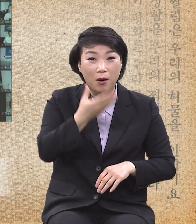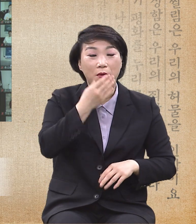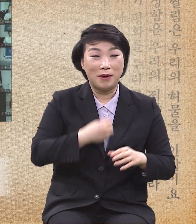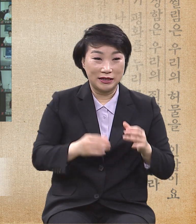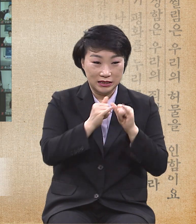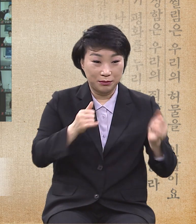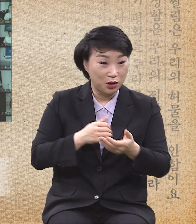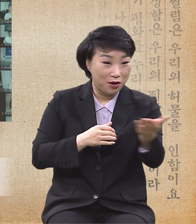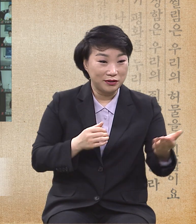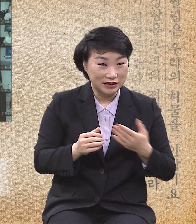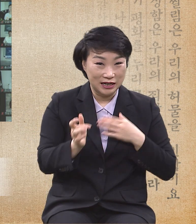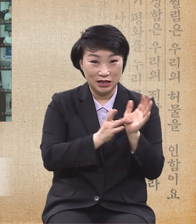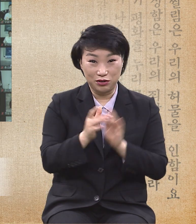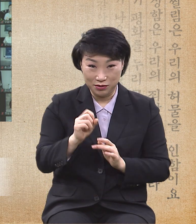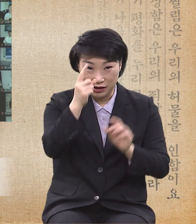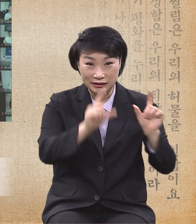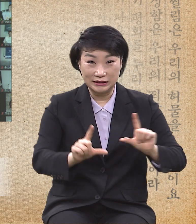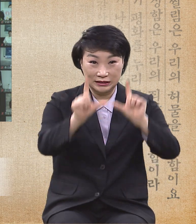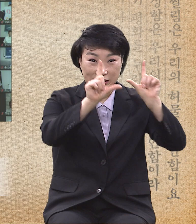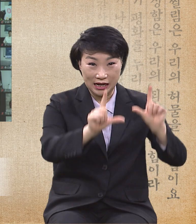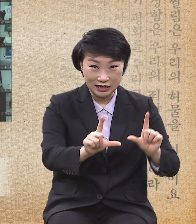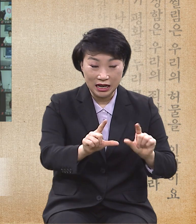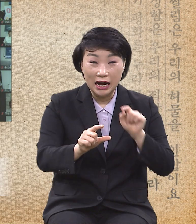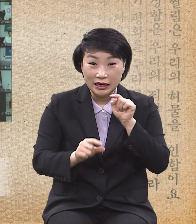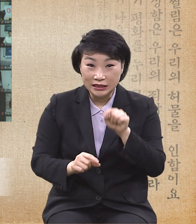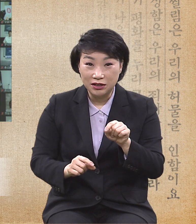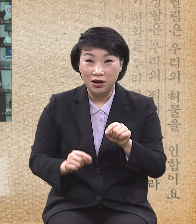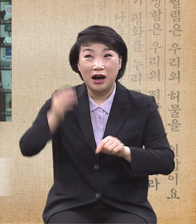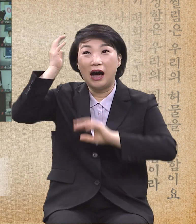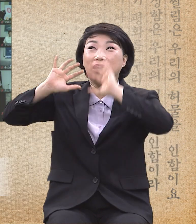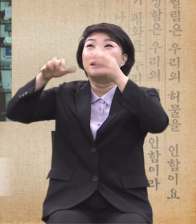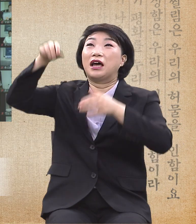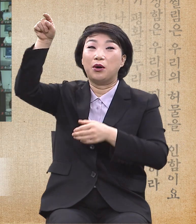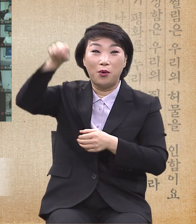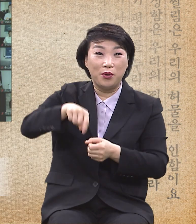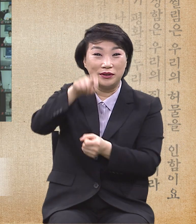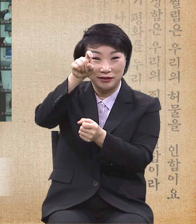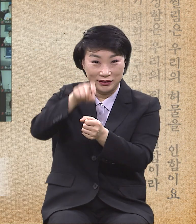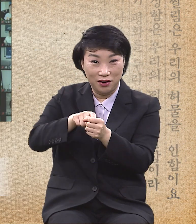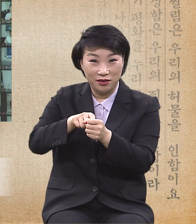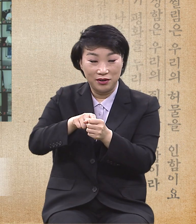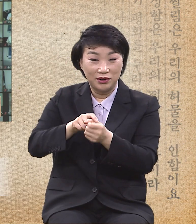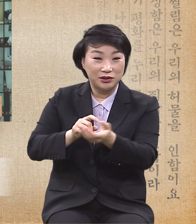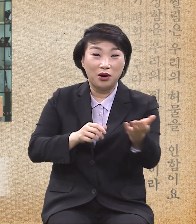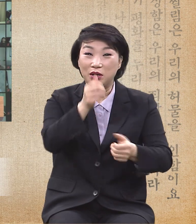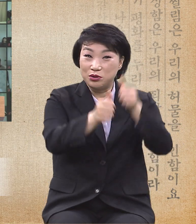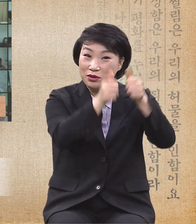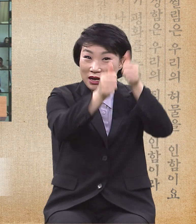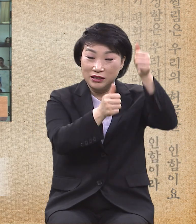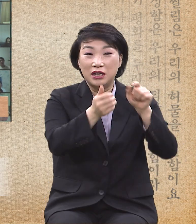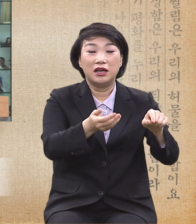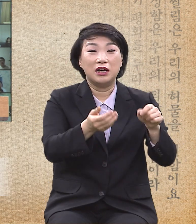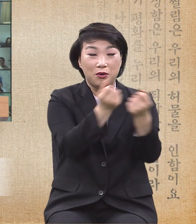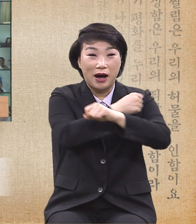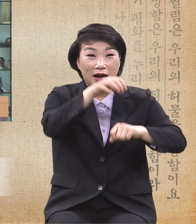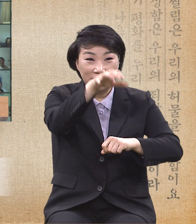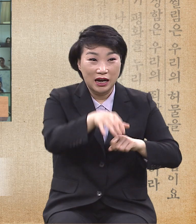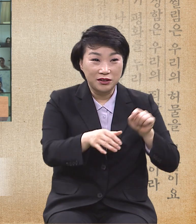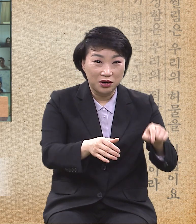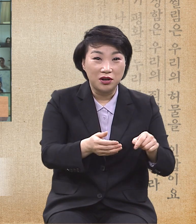나로 인하여 살리라. 이것은 하늘로서 내려온 떡이니 조상들이